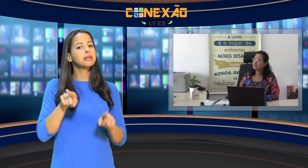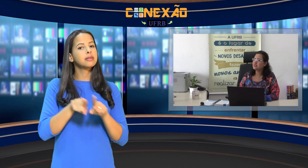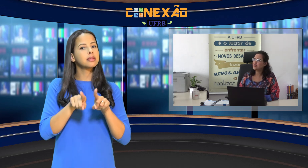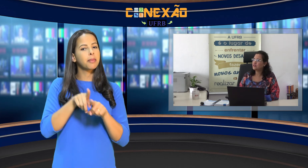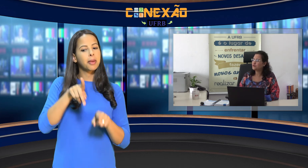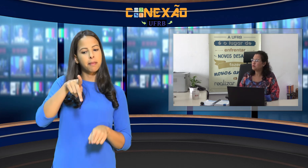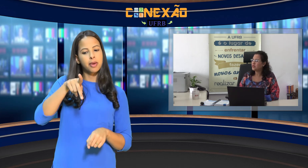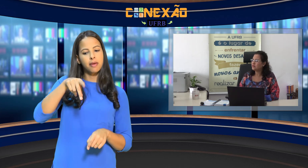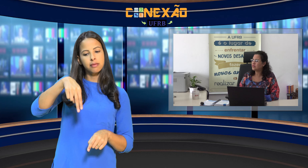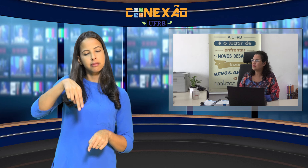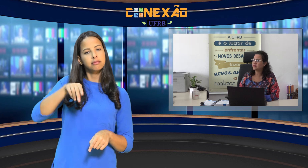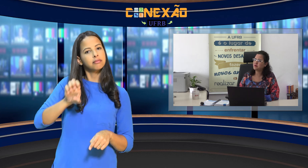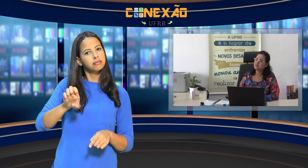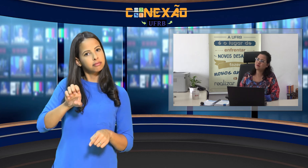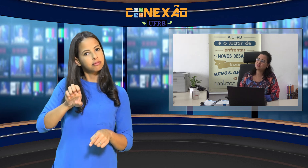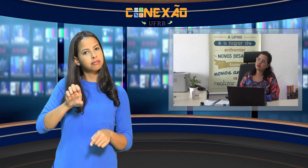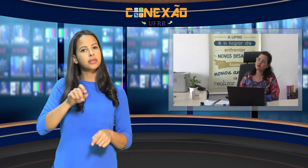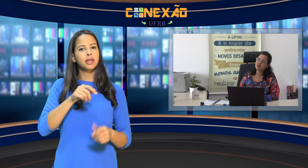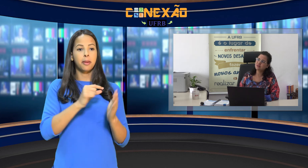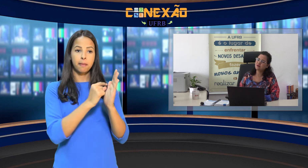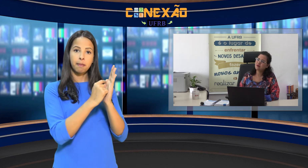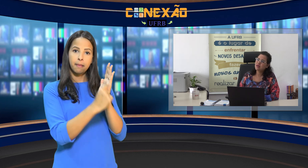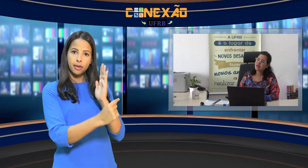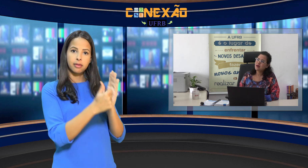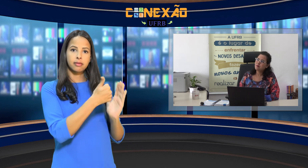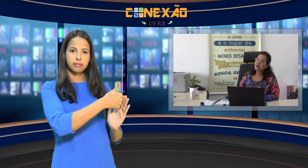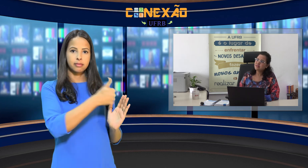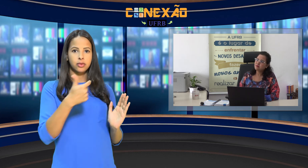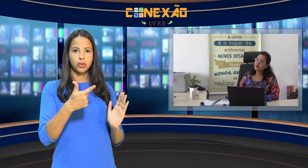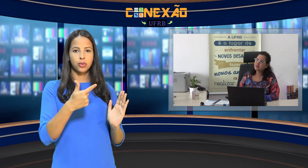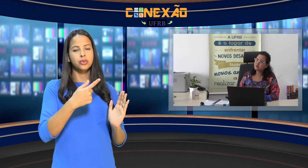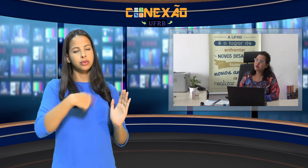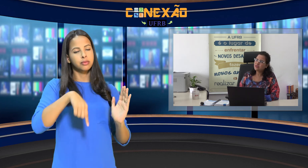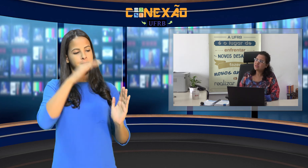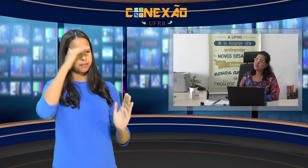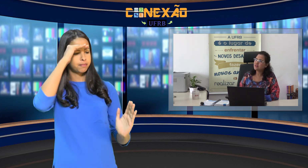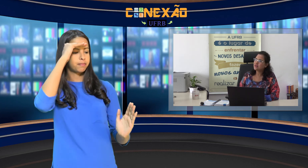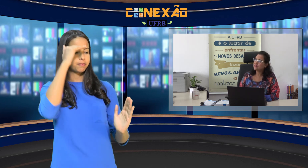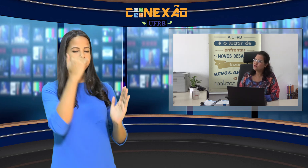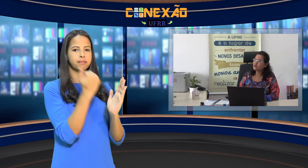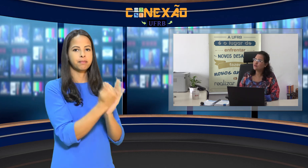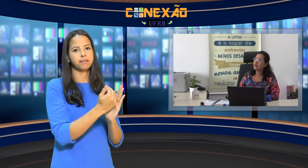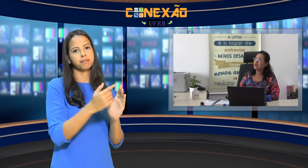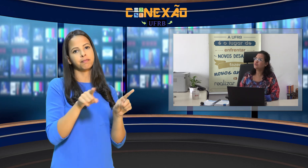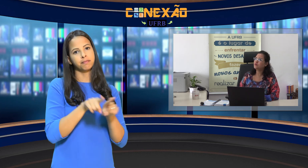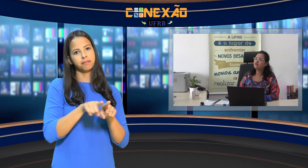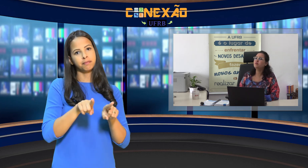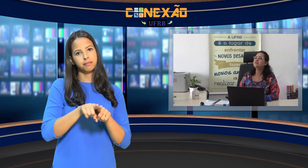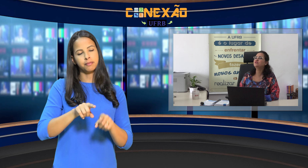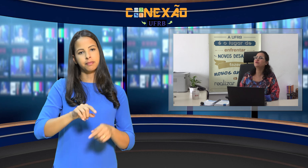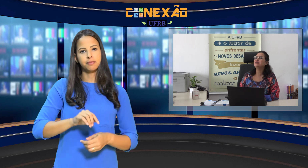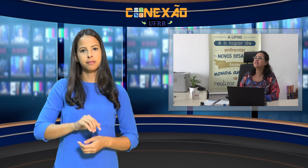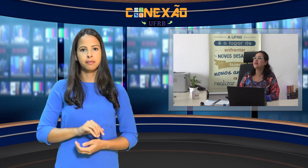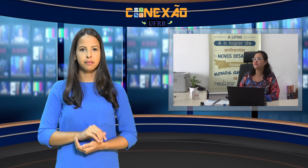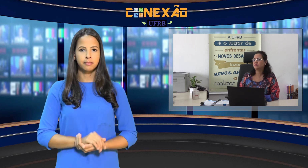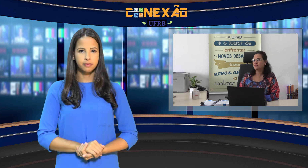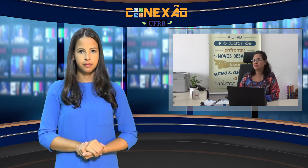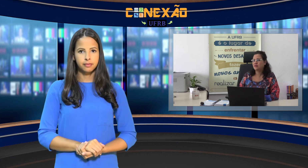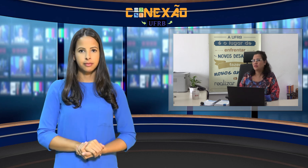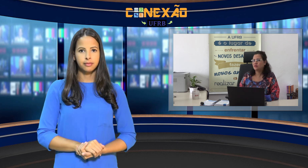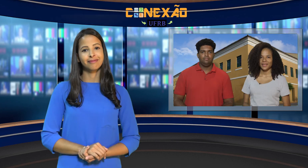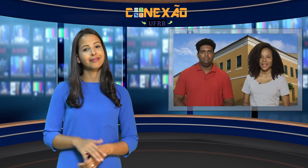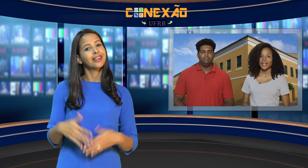também fazer esse atendimento dessa expansão e interiorização, mas também das políticas internas institucionais de uma formação de